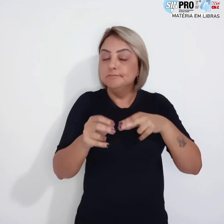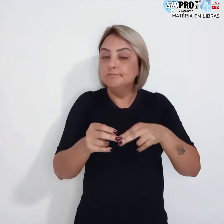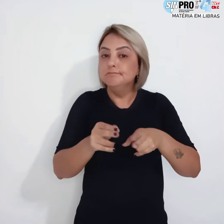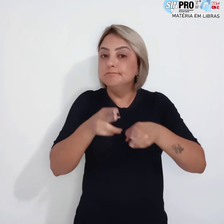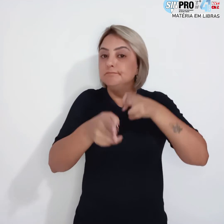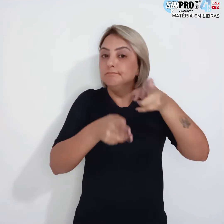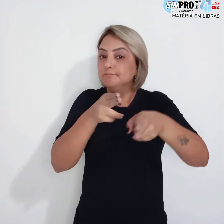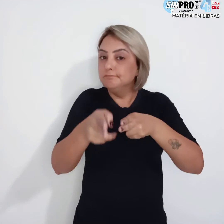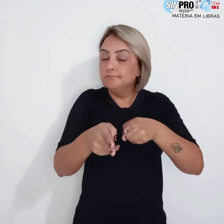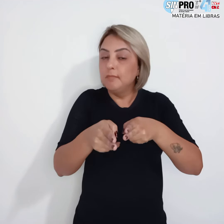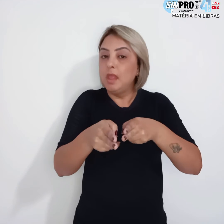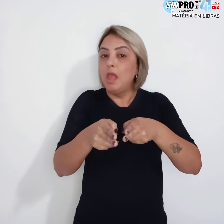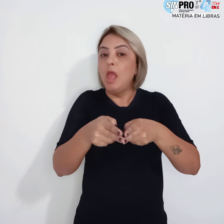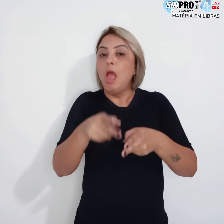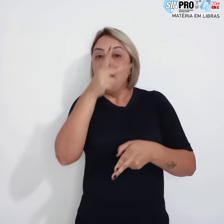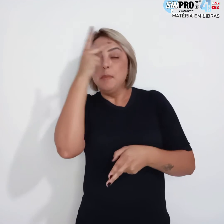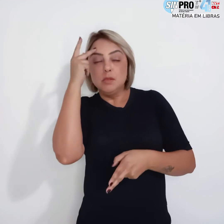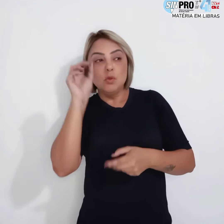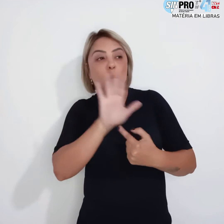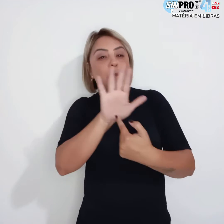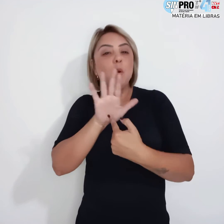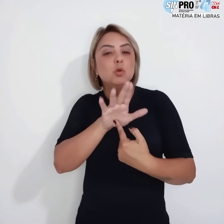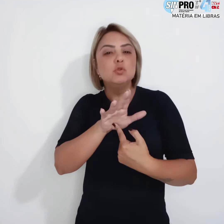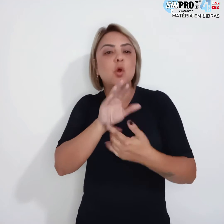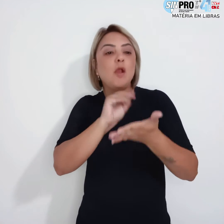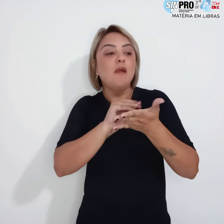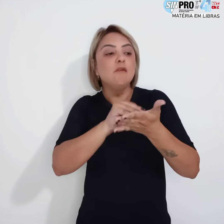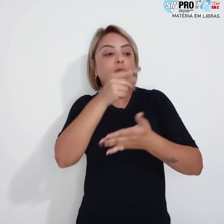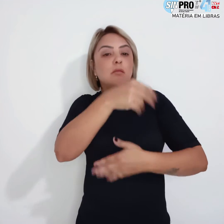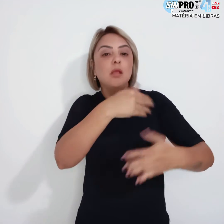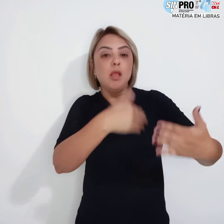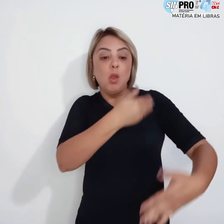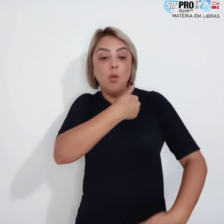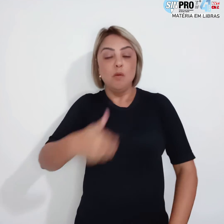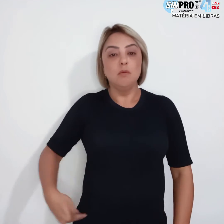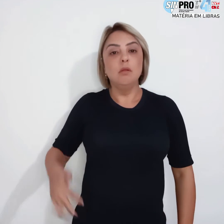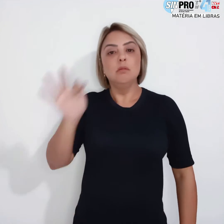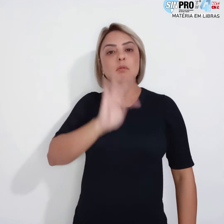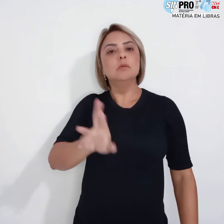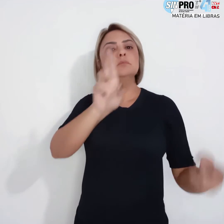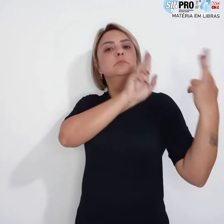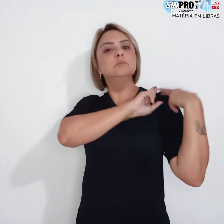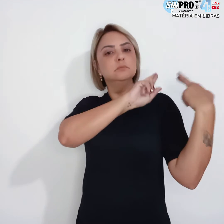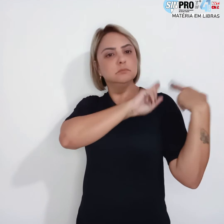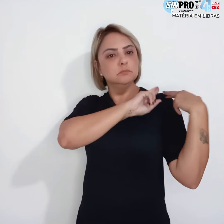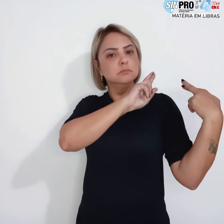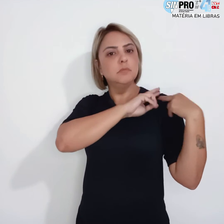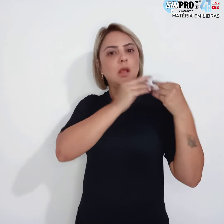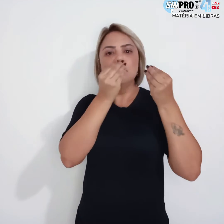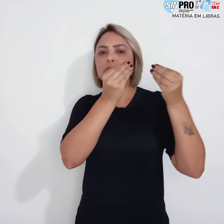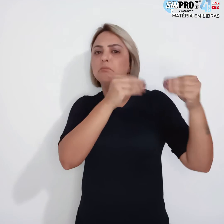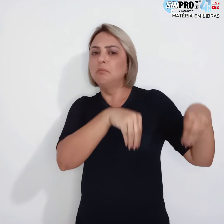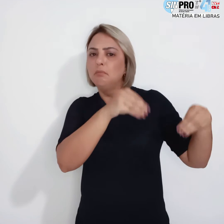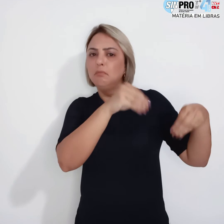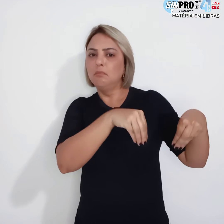enorme abstenção demonstrou que o governo federal deve ser responsabilizado pelos prejuízos causados